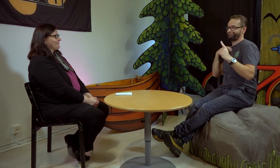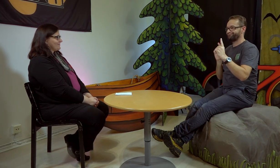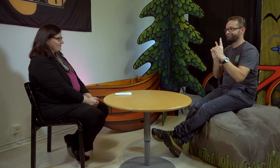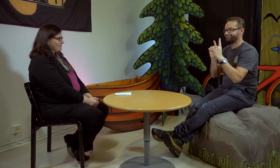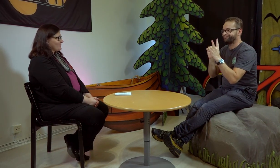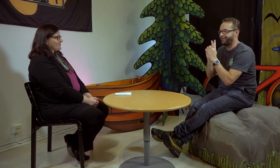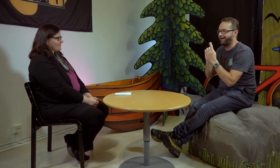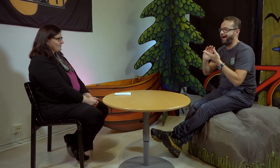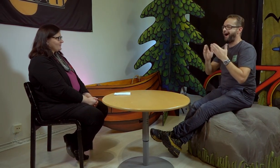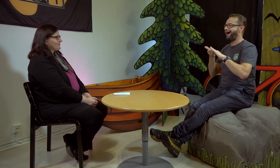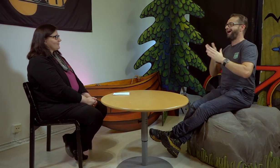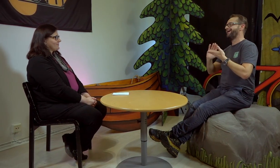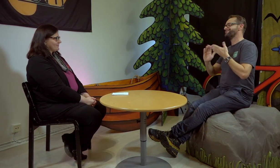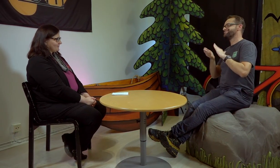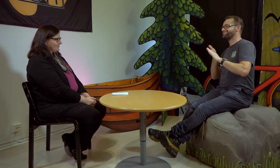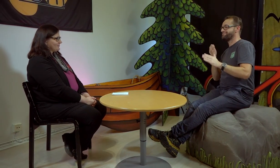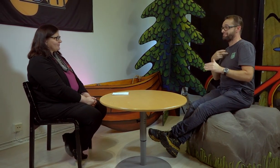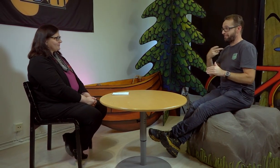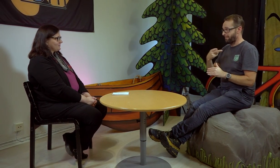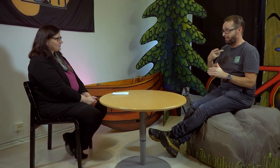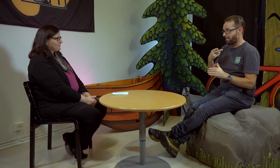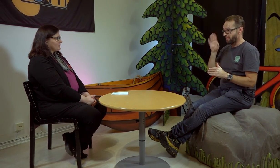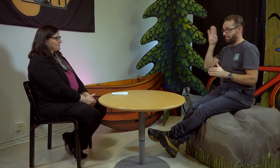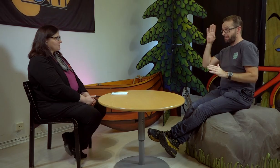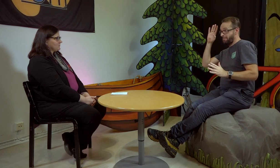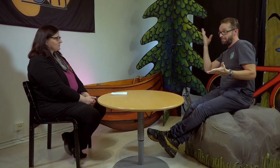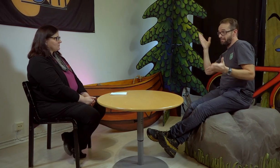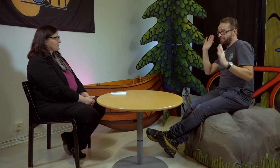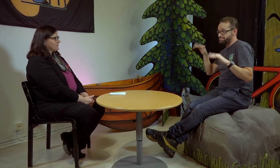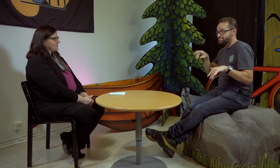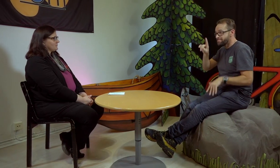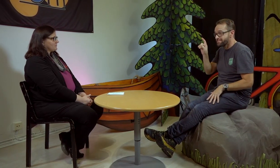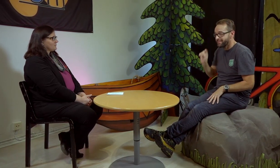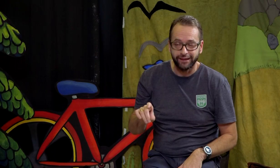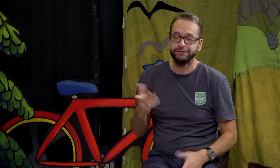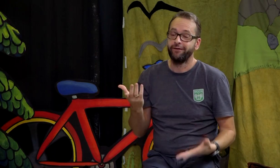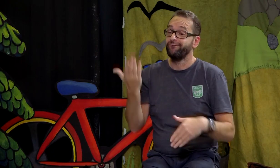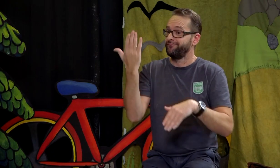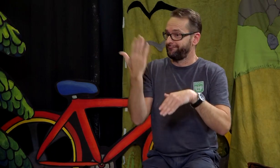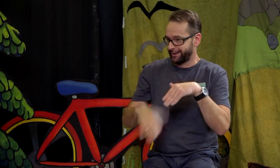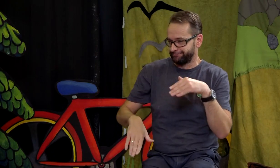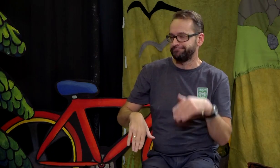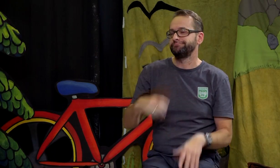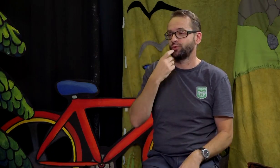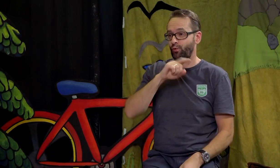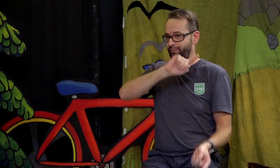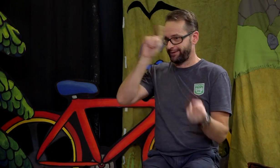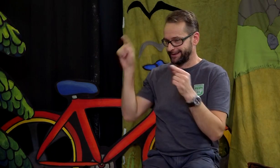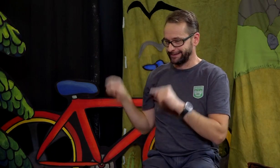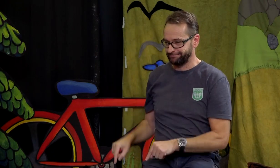yhteen esiintyjään tutustui ja vähän niin kuin rakastui hänen toisimme ja mietimme tulevaisuutta, että tuleeko meistä pariskunta.